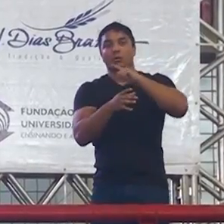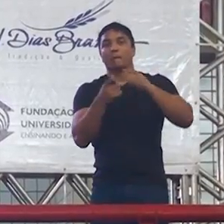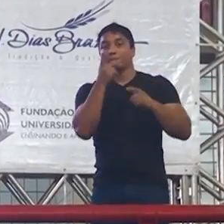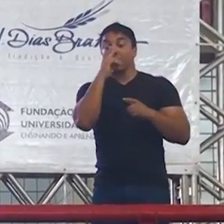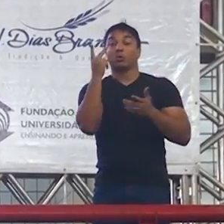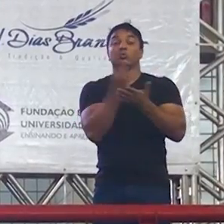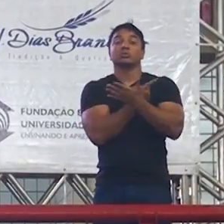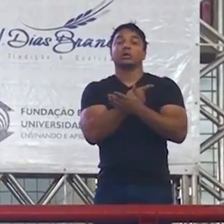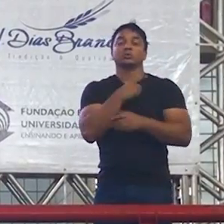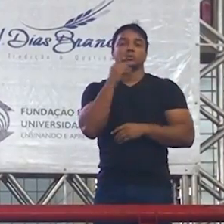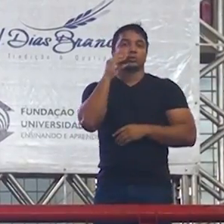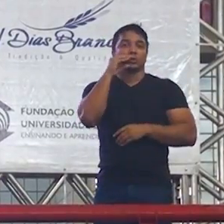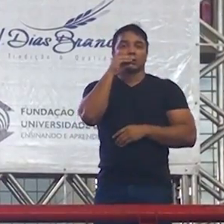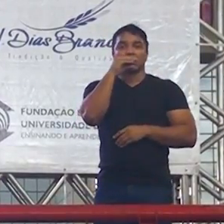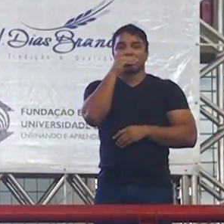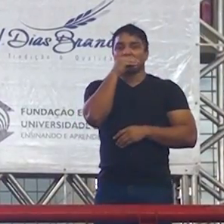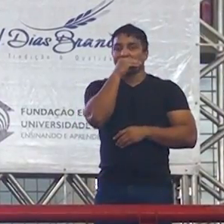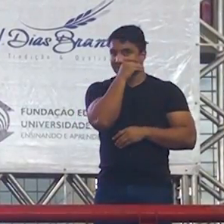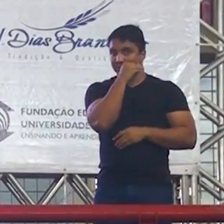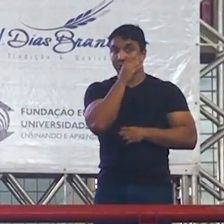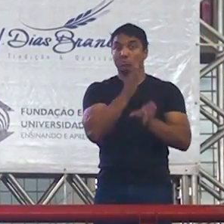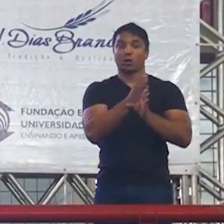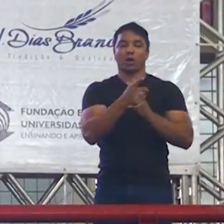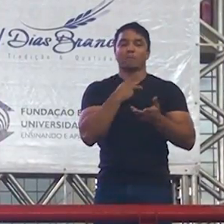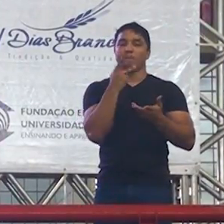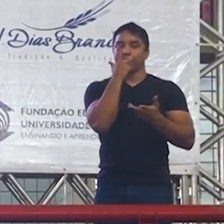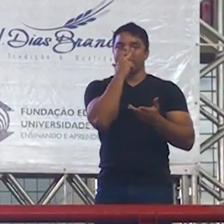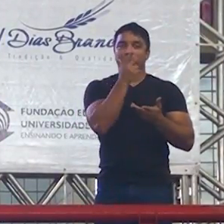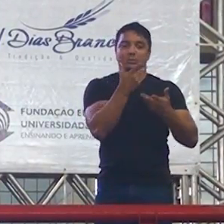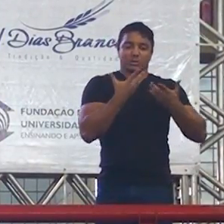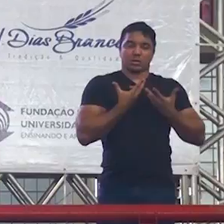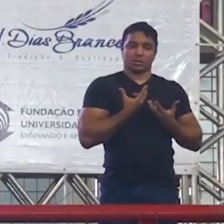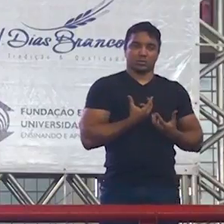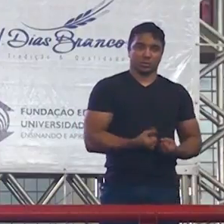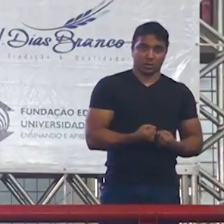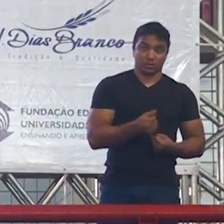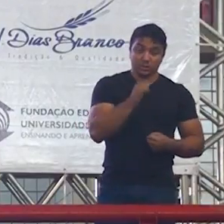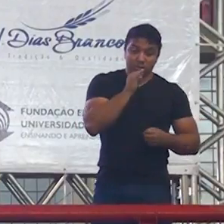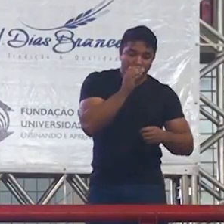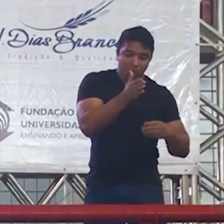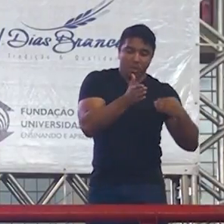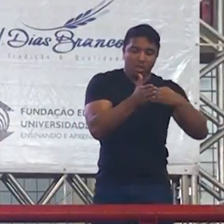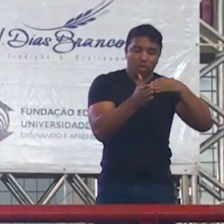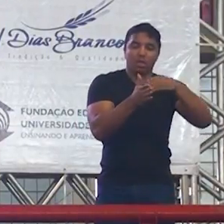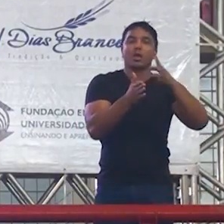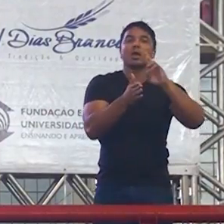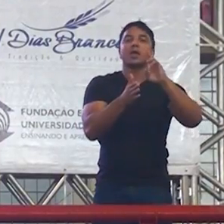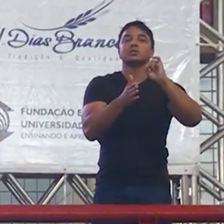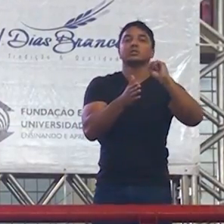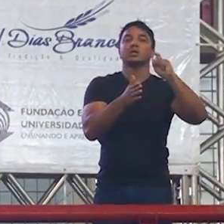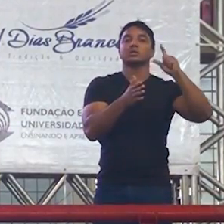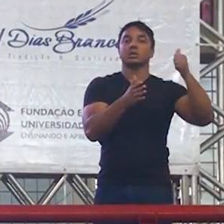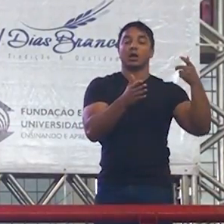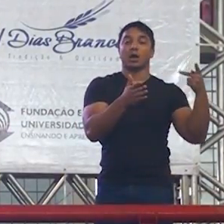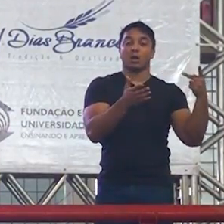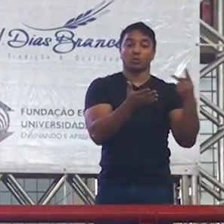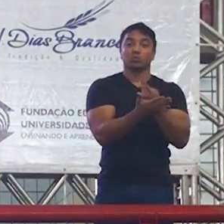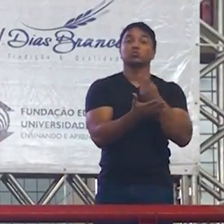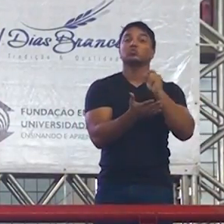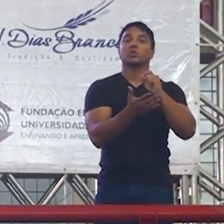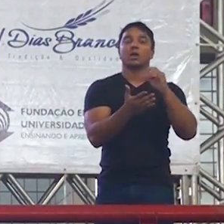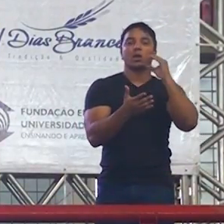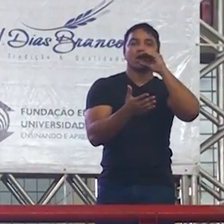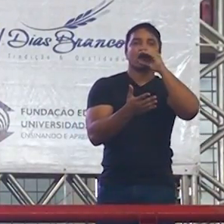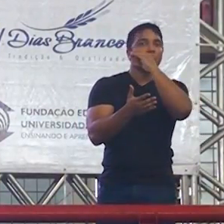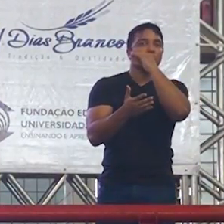calor. Então, sempre que a corrente elétrica encontra uma resistência, gera calor.